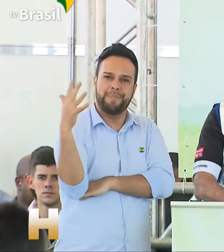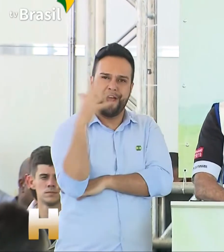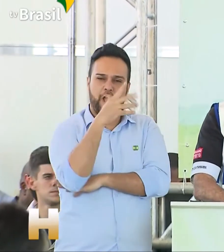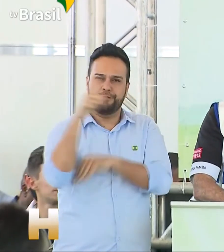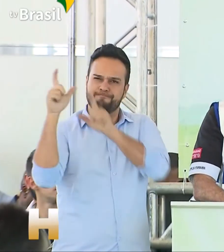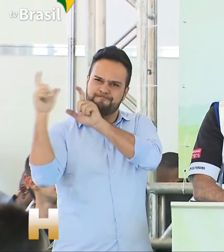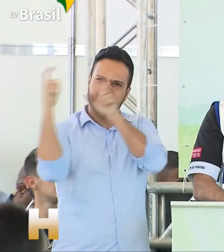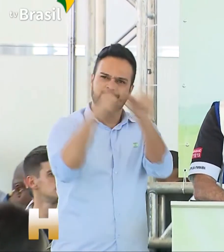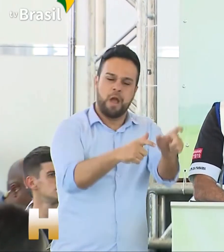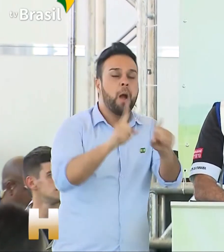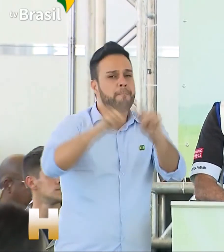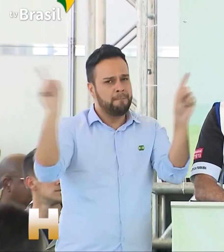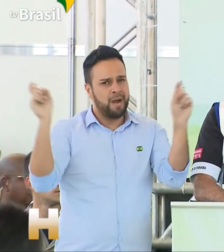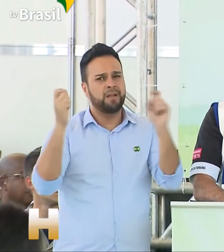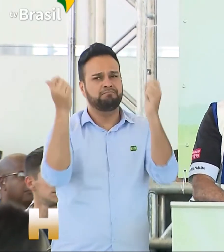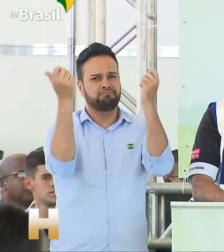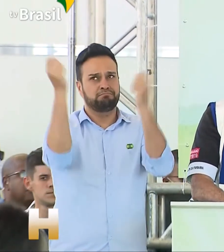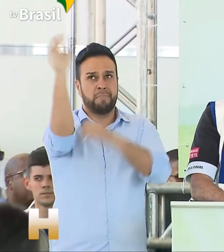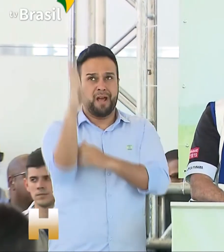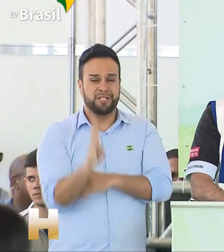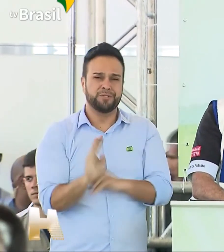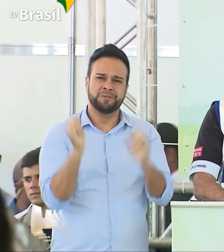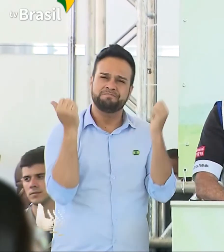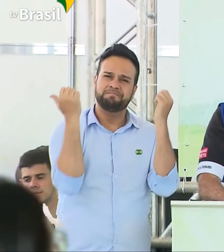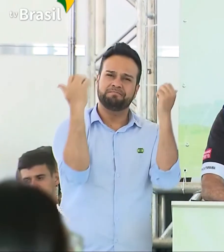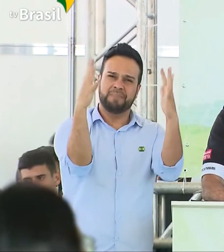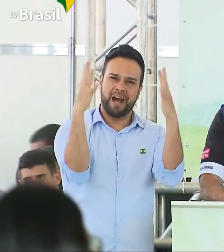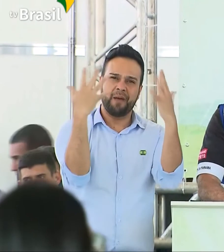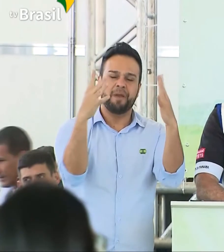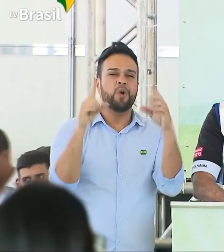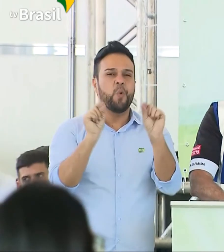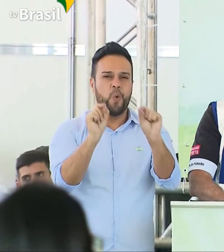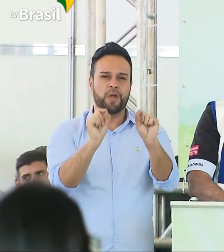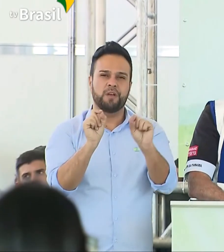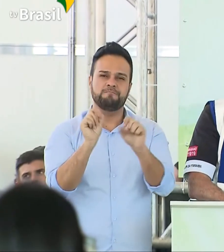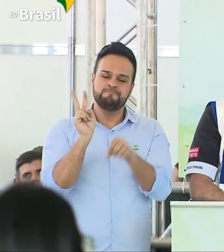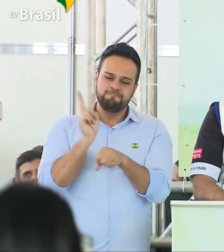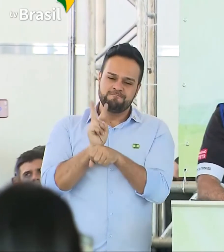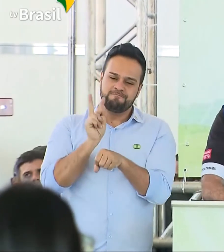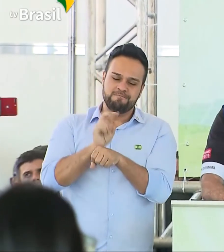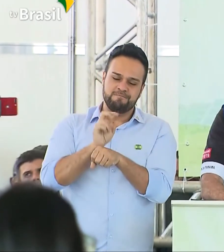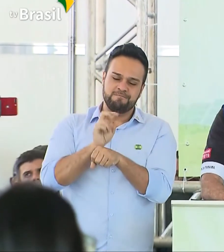Brasil está de parabéns da maneira como preserva esse seu meio ambiente.